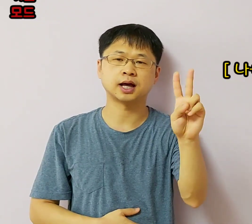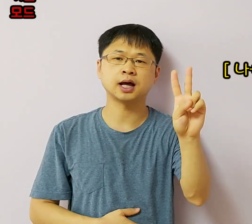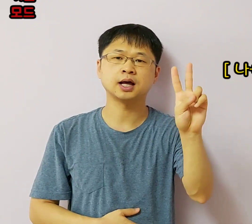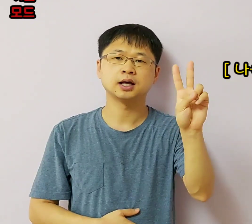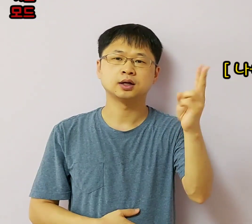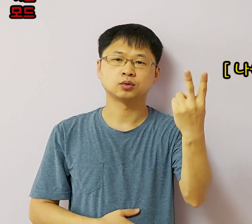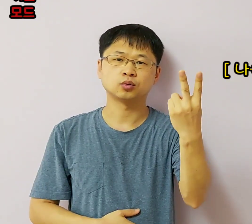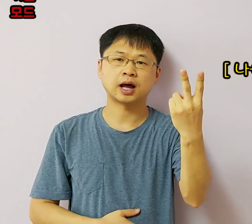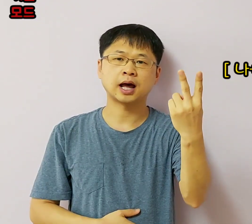수어입니다.